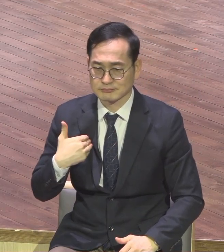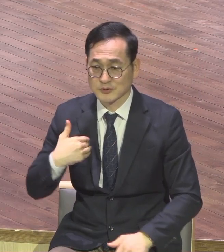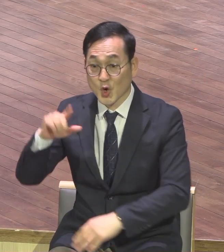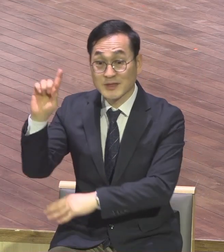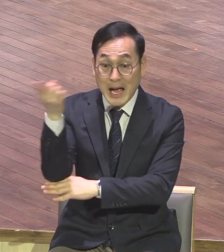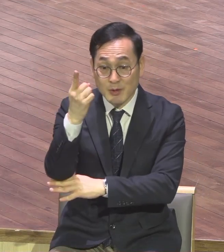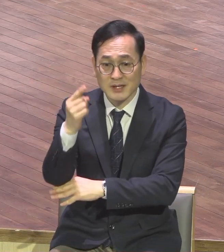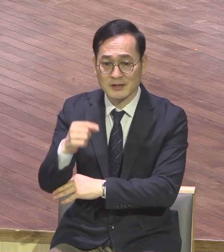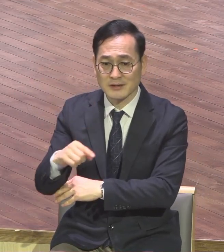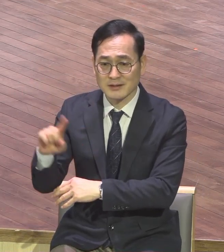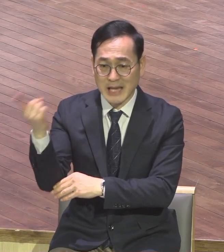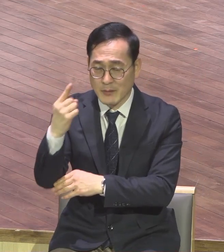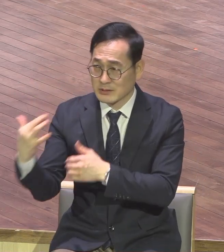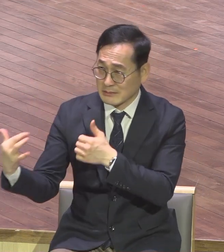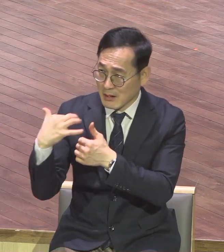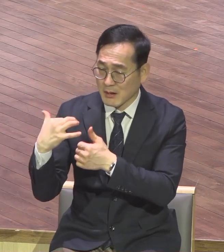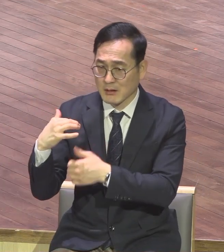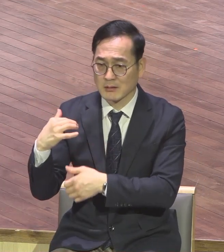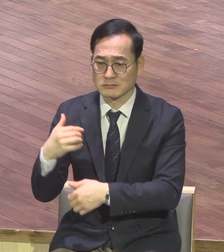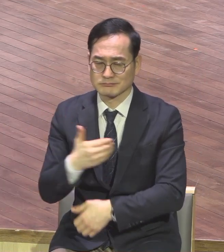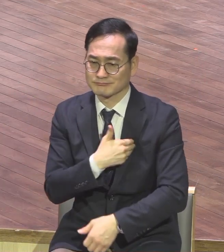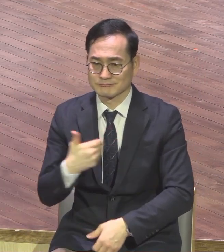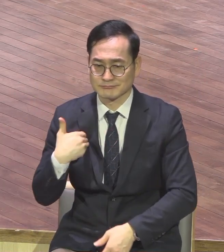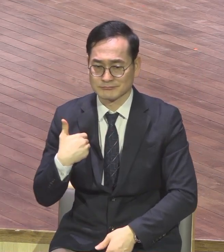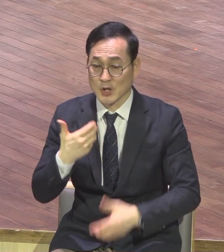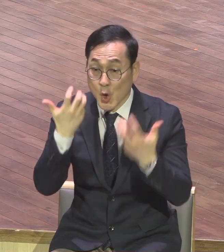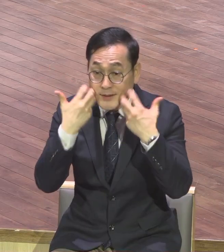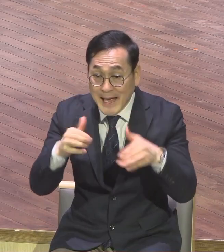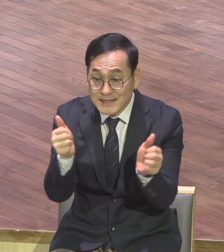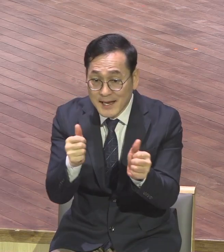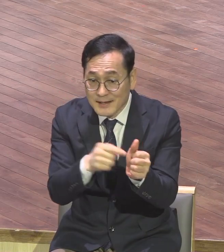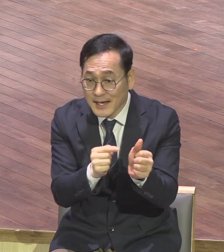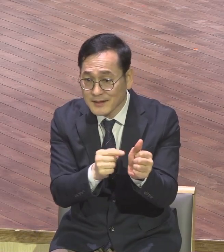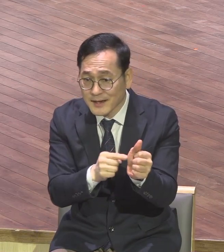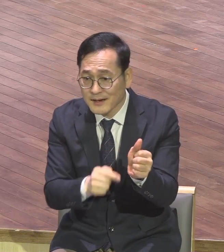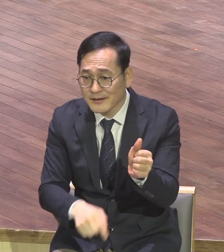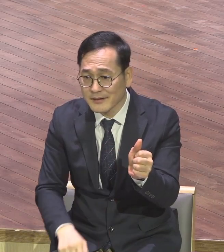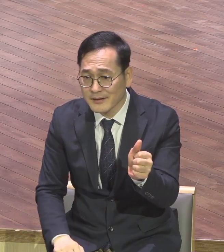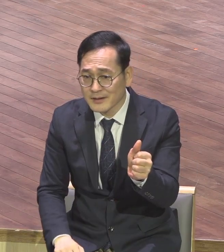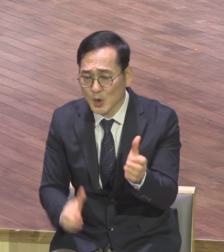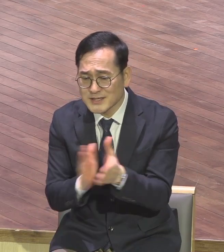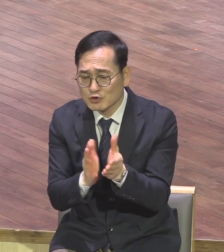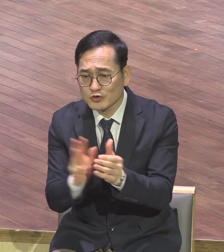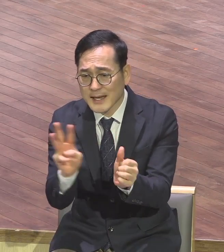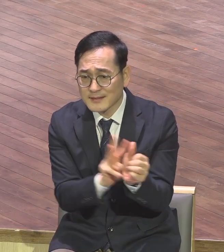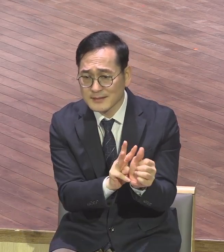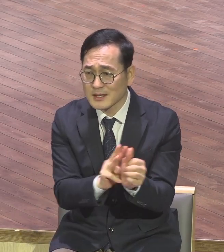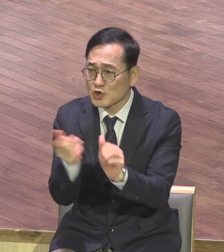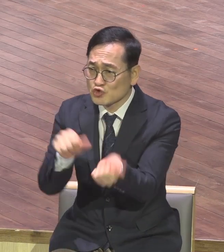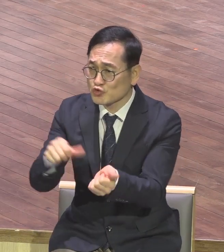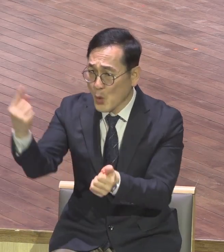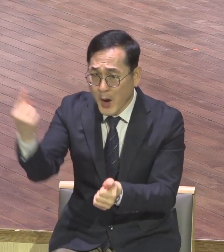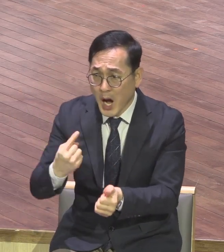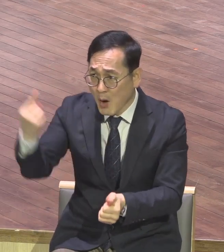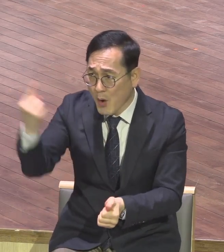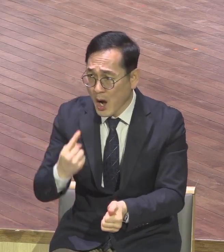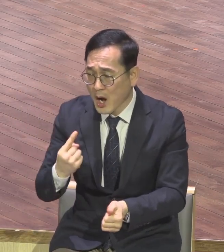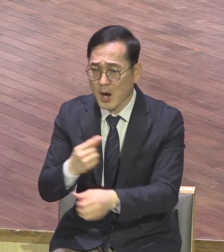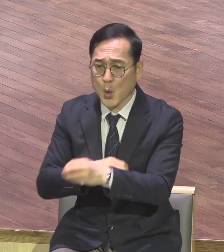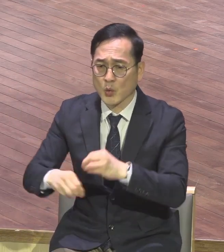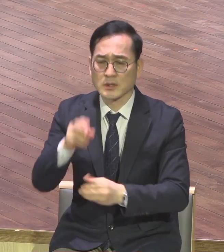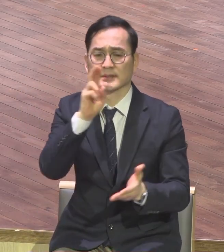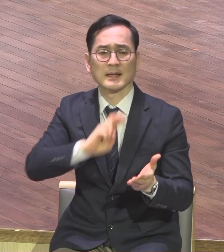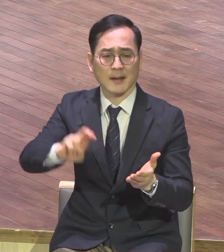다니엘, 부불 앞에 있는 다니엘의 세 친구들, 이들은 오히려 죽음 앞에서 하나님을